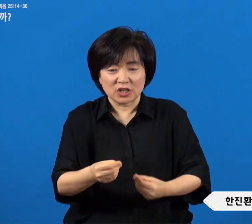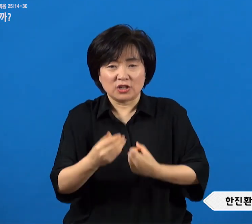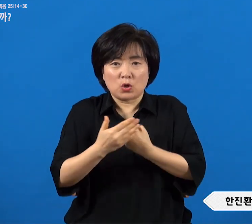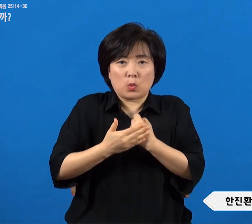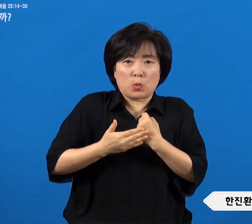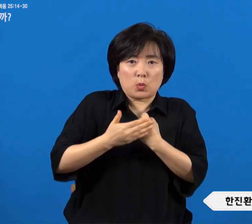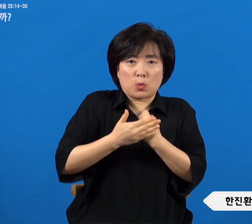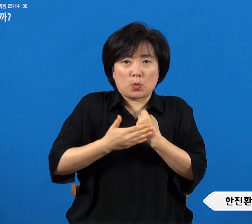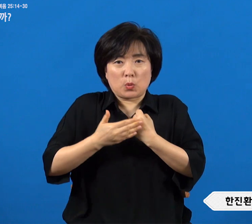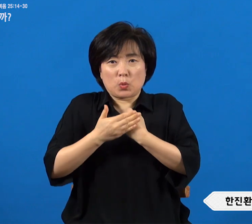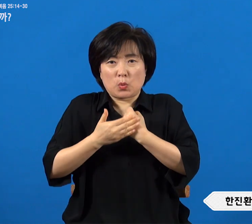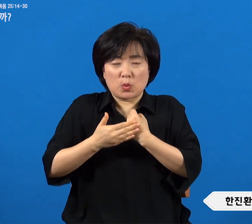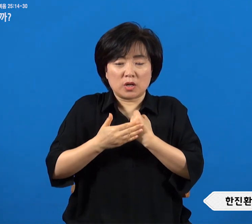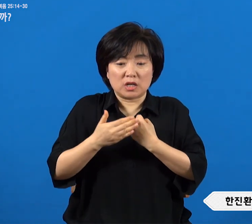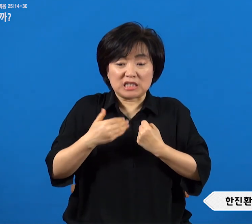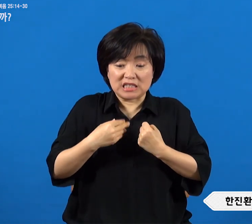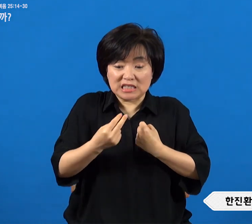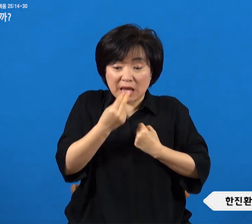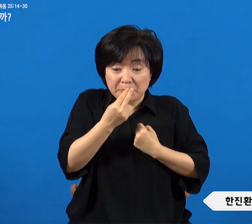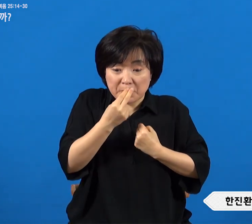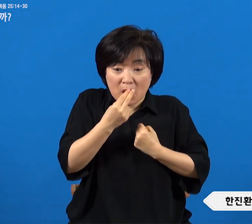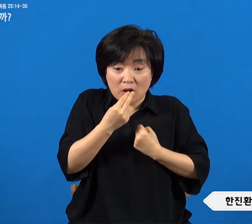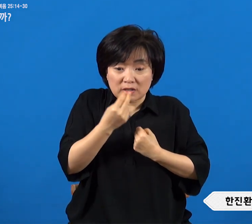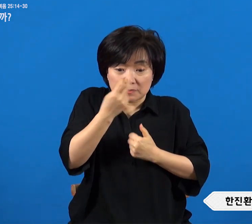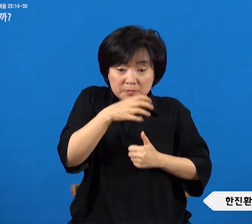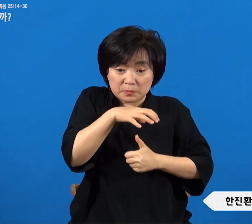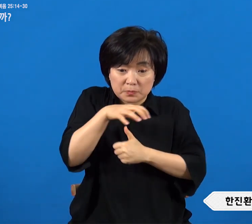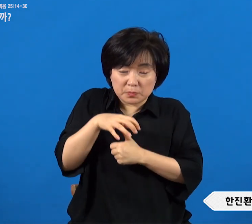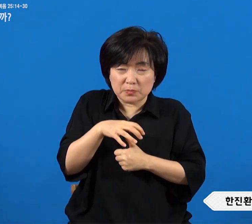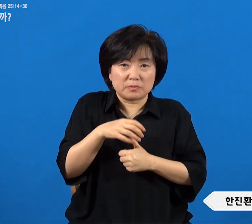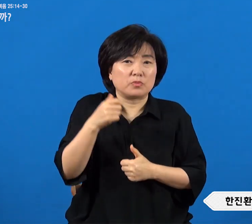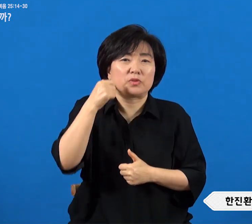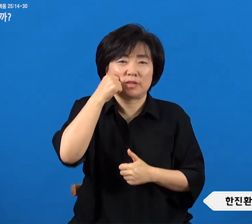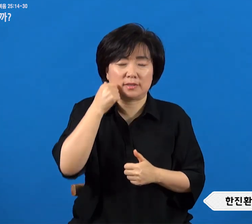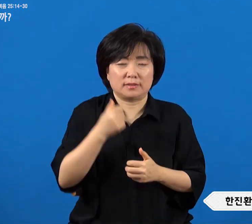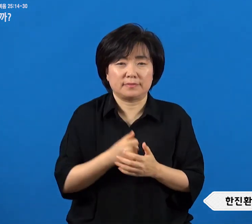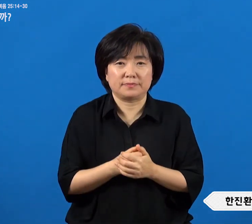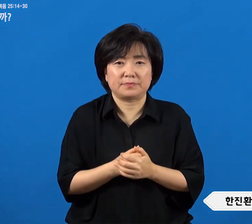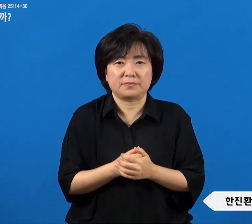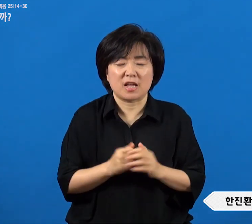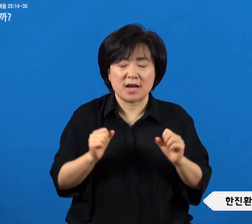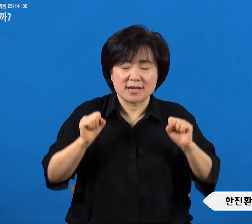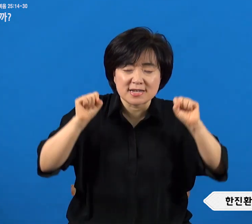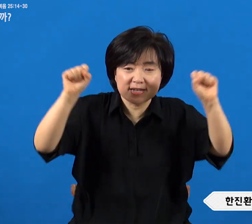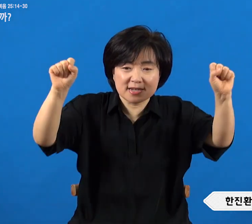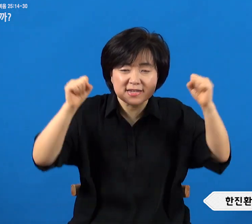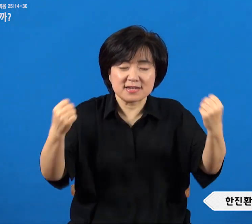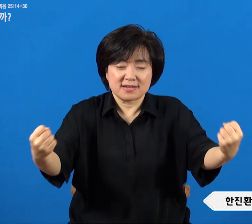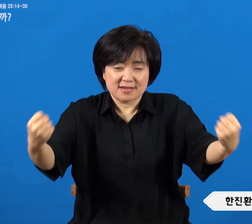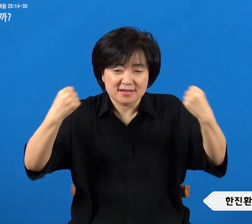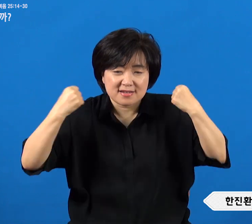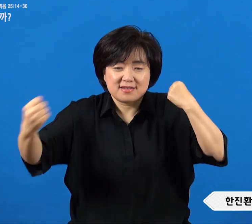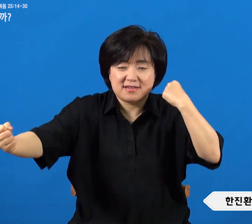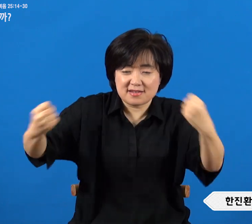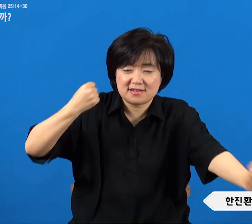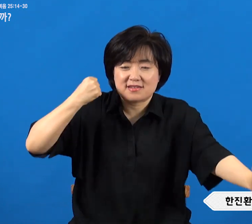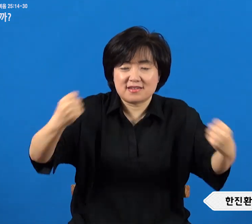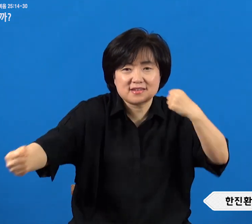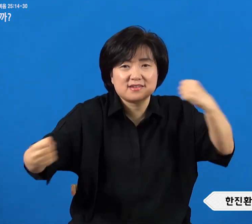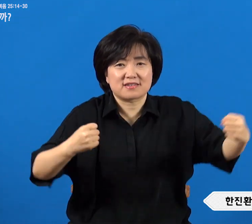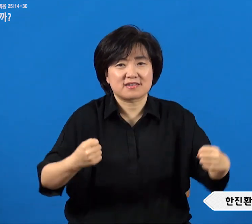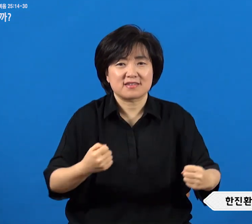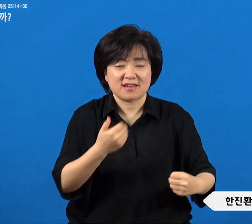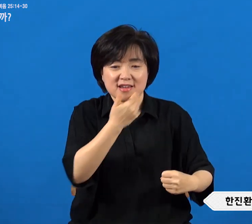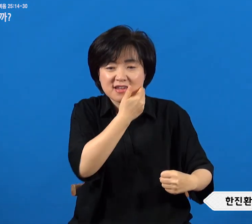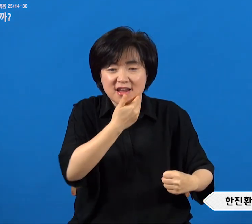안전해도 그것이 내 생명을 지켜주지 못합니다. 헬스 열심히 하고 건강식품